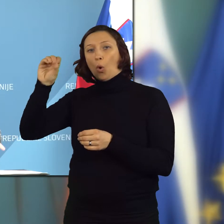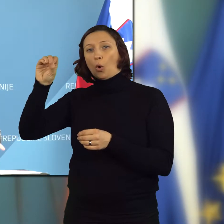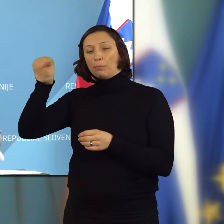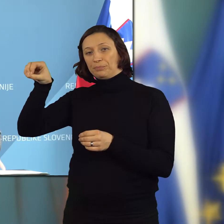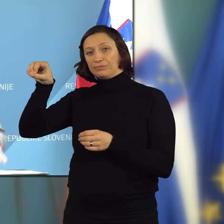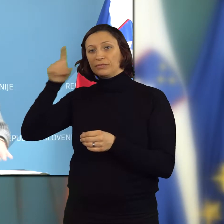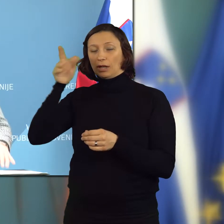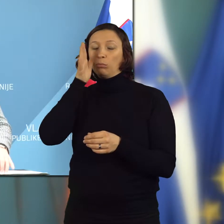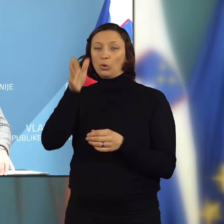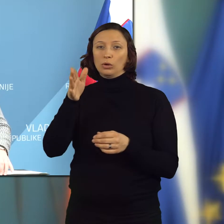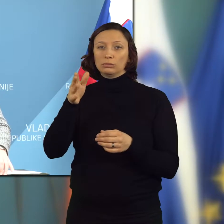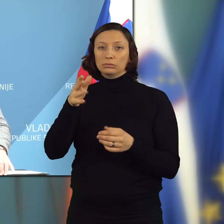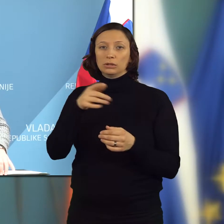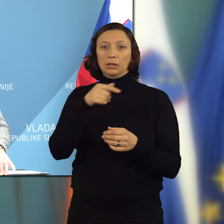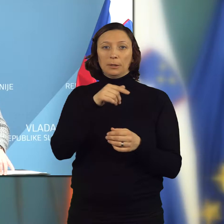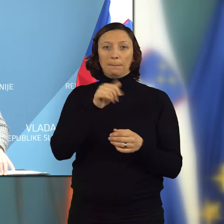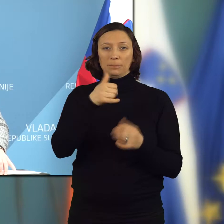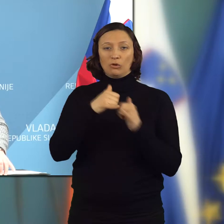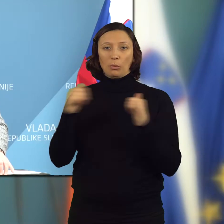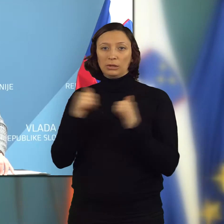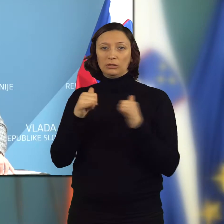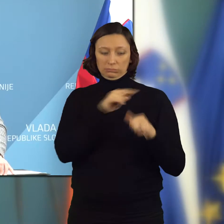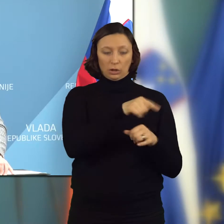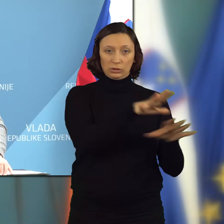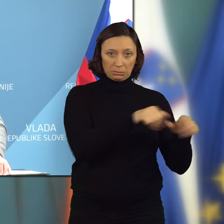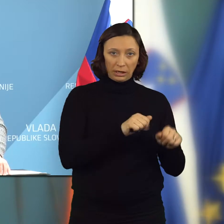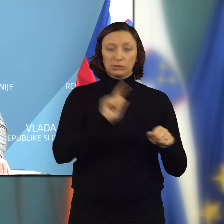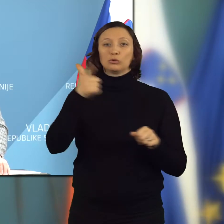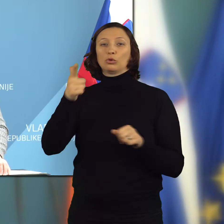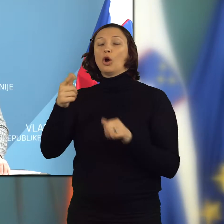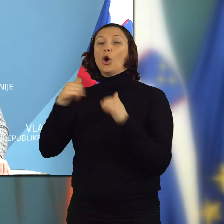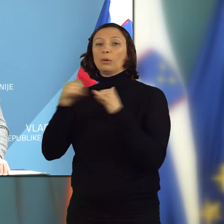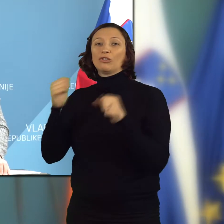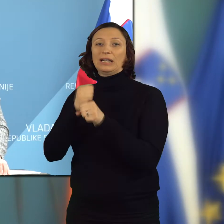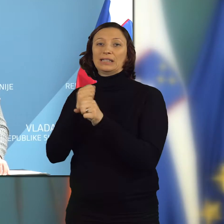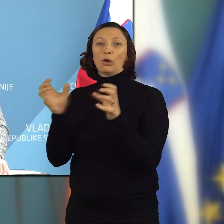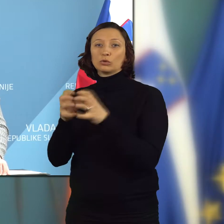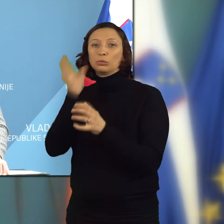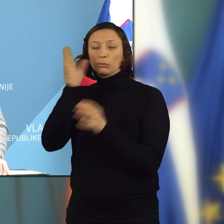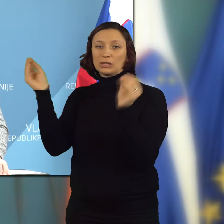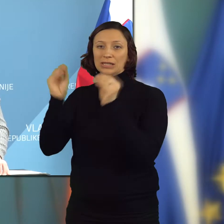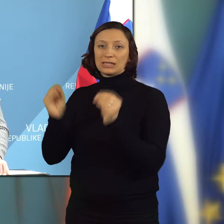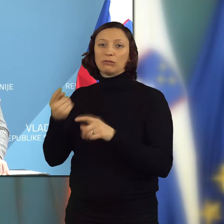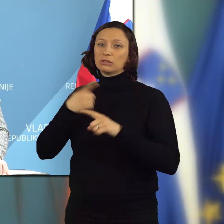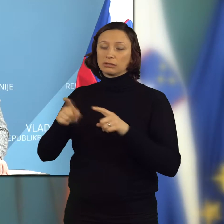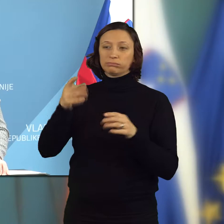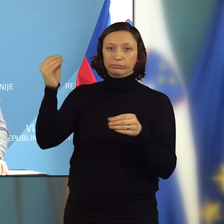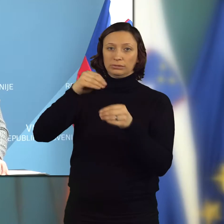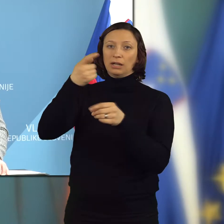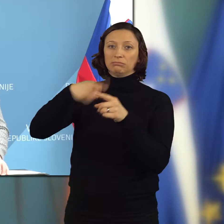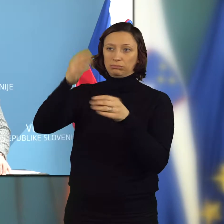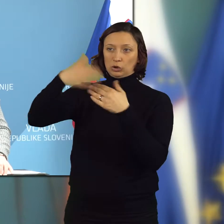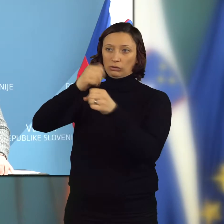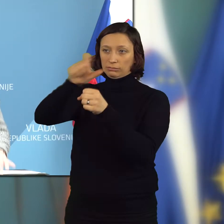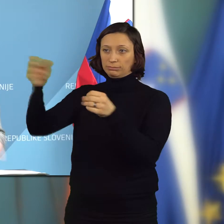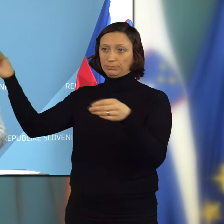po sprejemu te novele v parlamentu oblikovati skupno delovno skupino, ki je sestavljena vseh deležnikov,